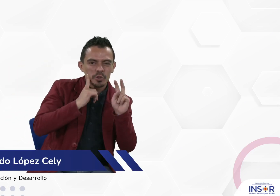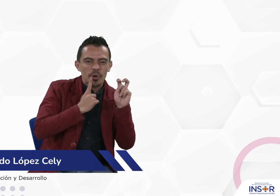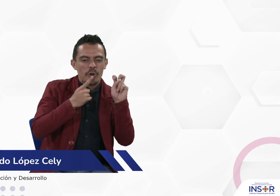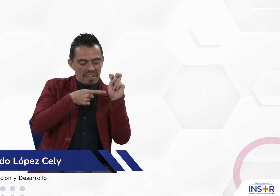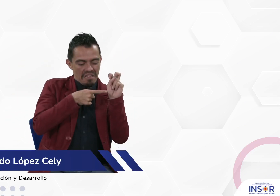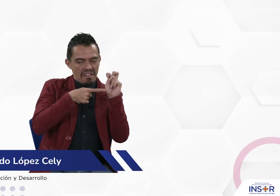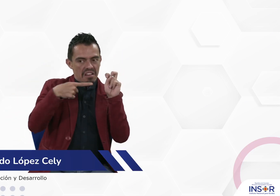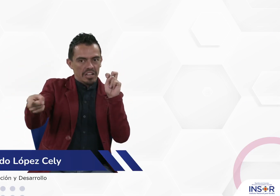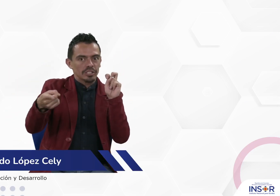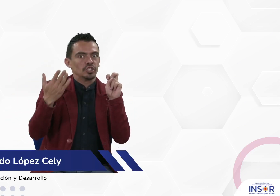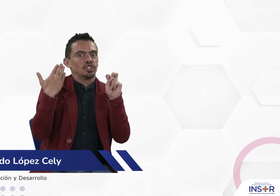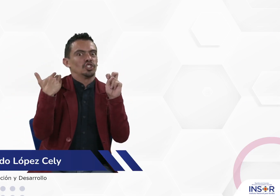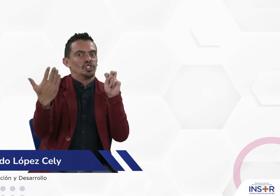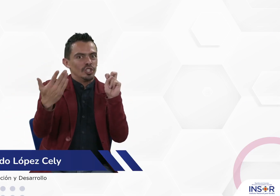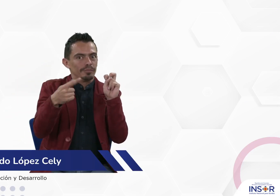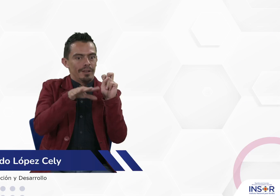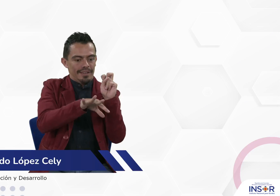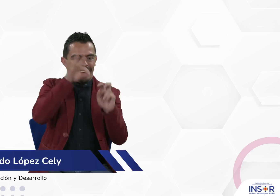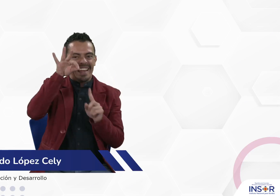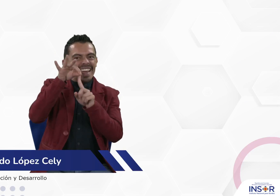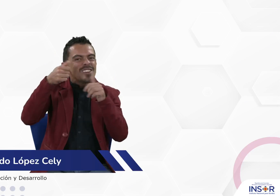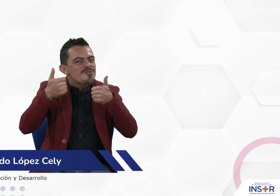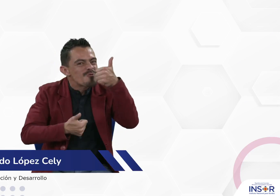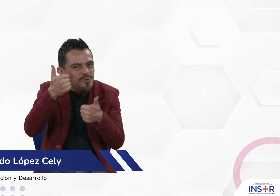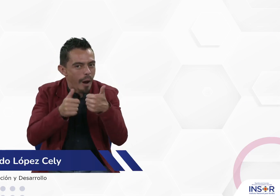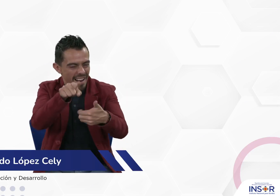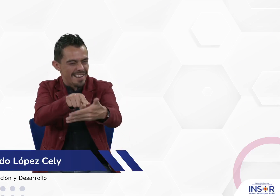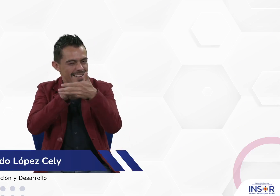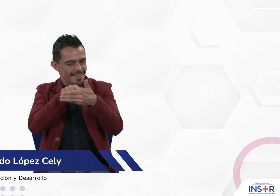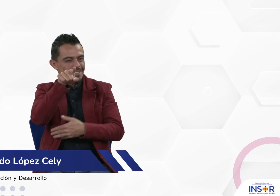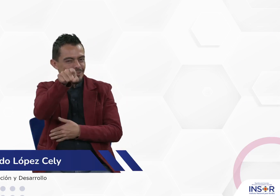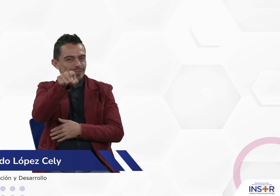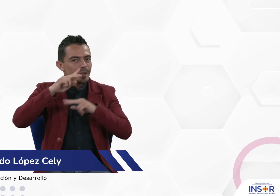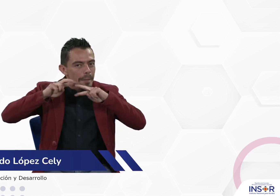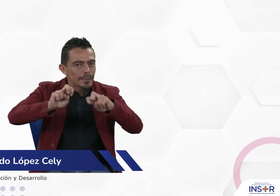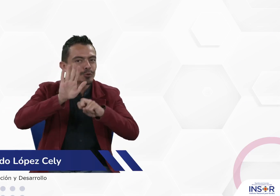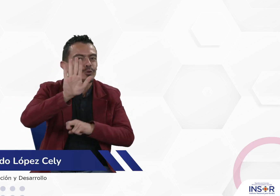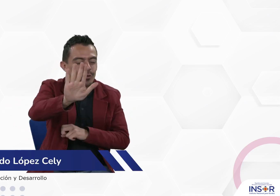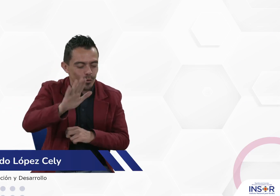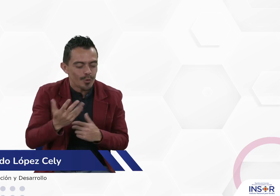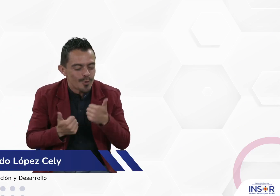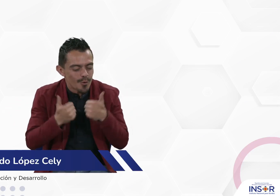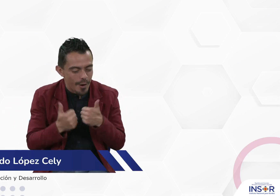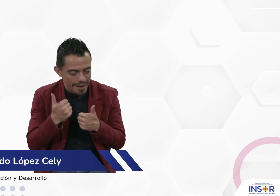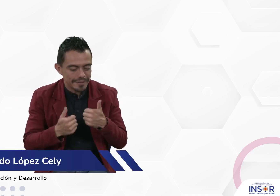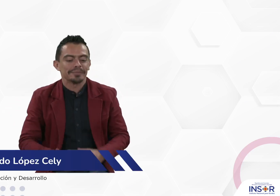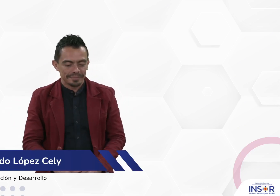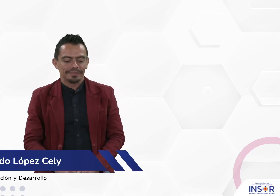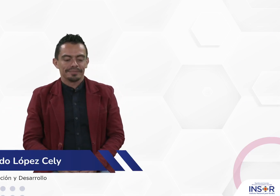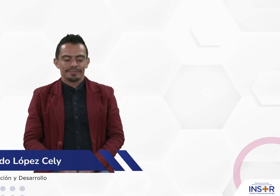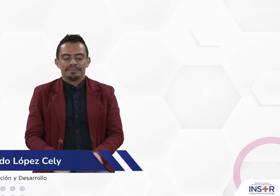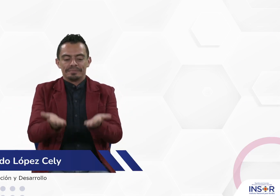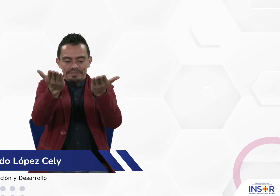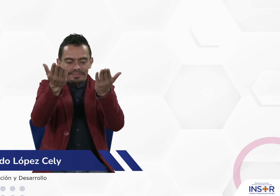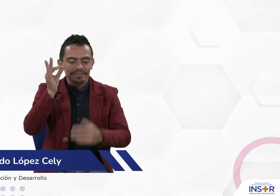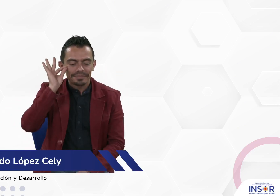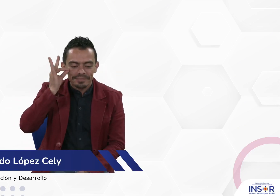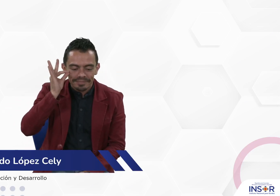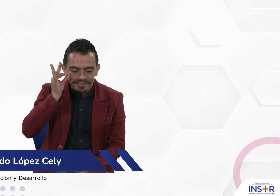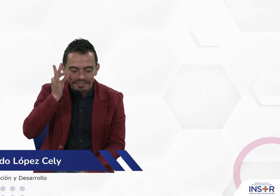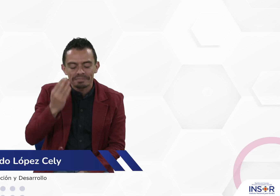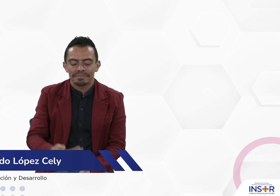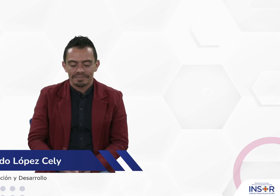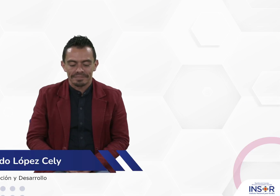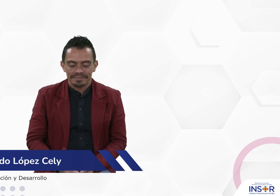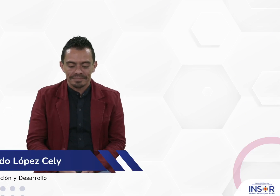pregunto qué hallazgos o qué conocimiento importante consideran o encontraron para compartir con la comunidad